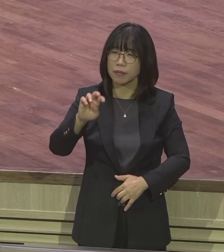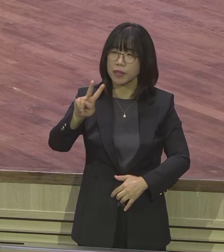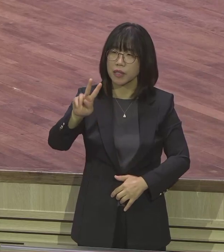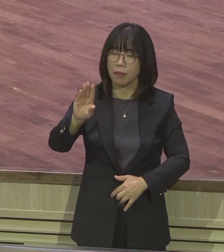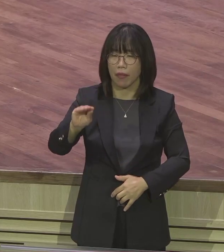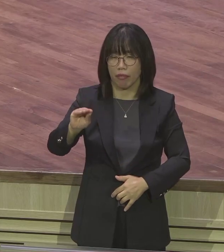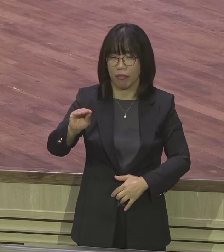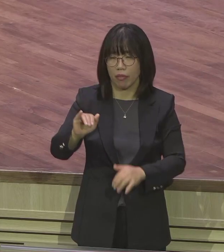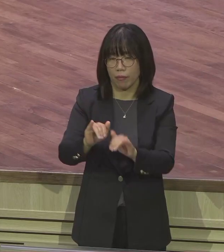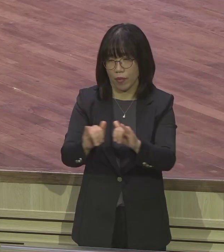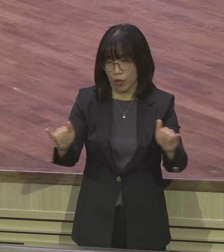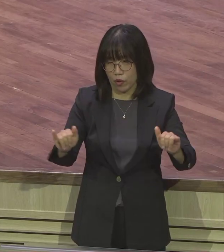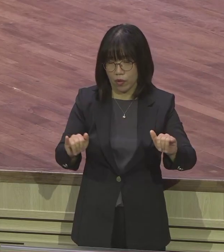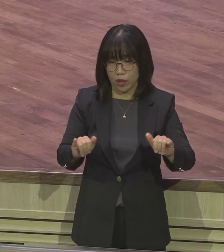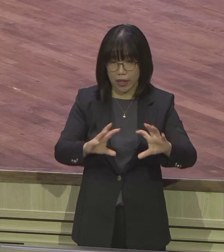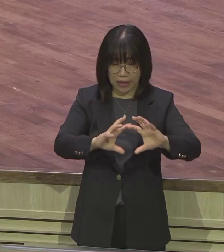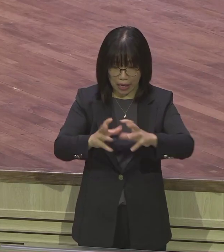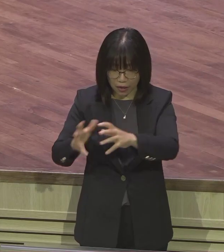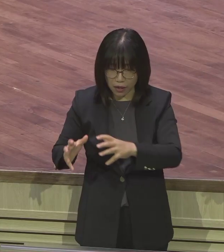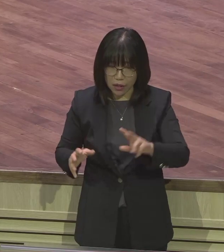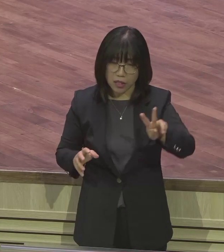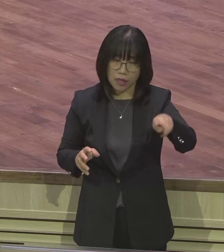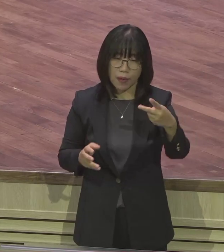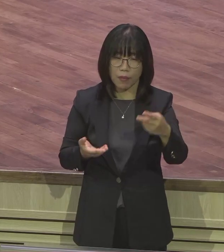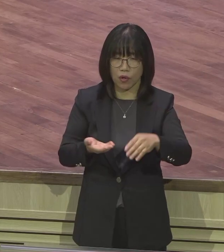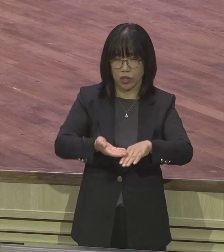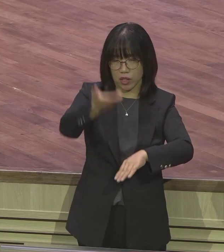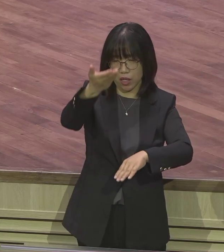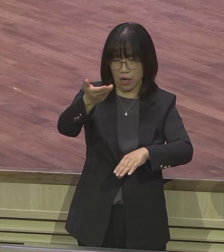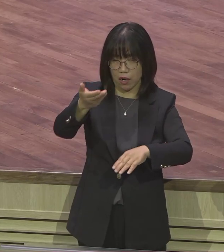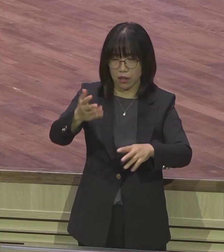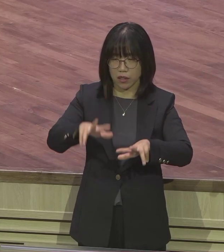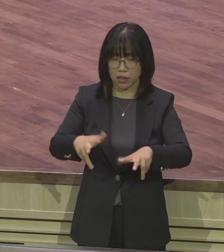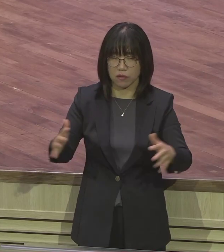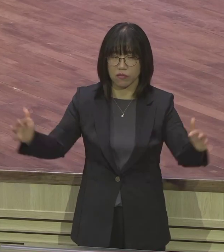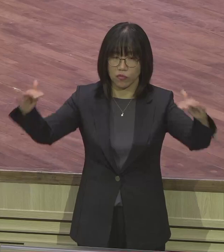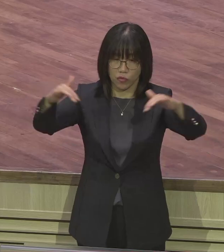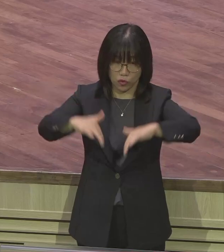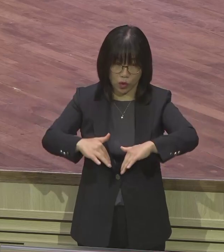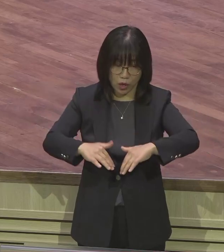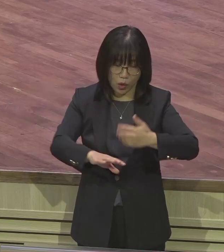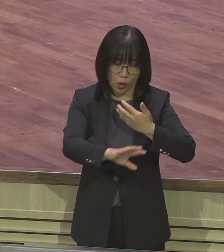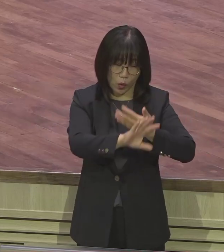200 나라에서 242만 명. 우리나라에 이제 와 있다니까. 그러니까